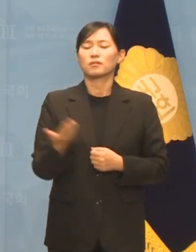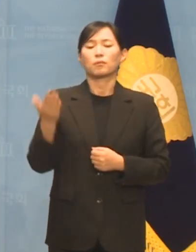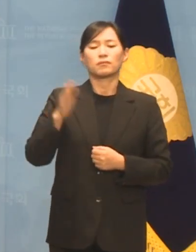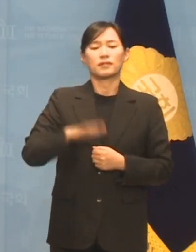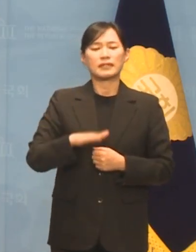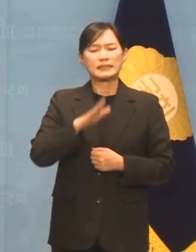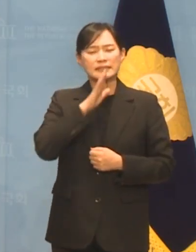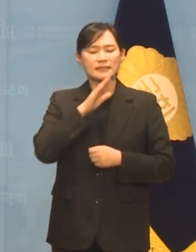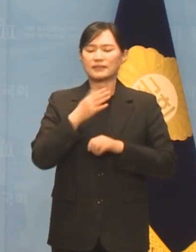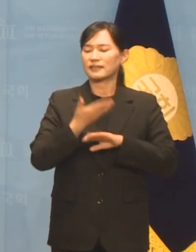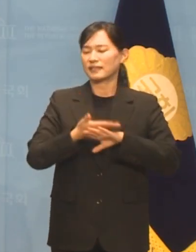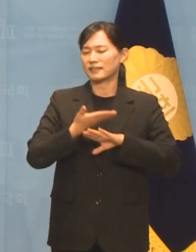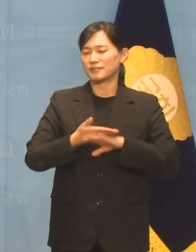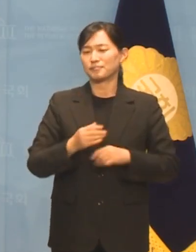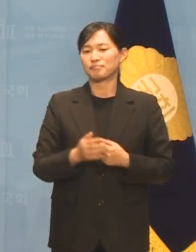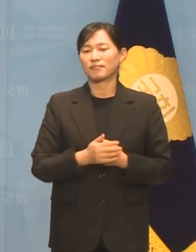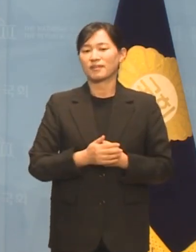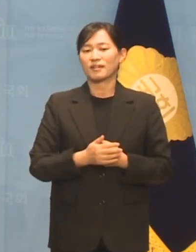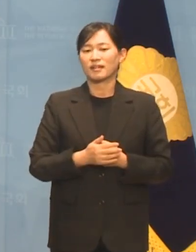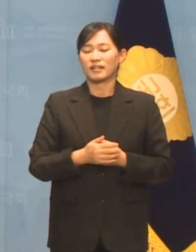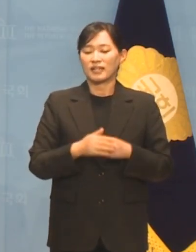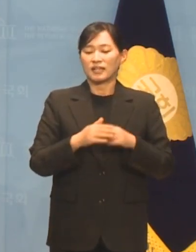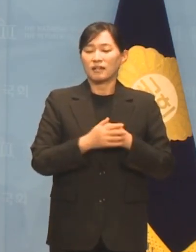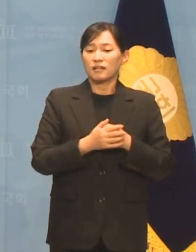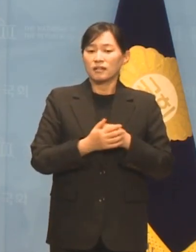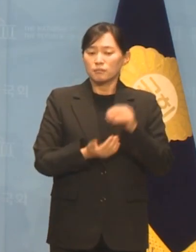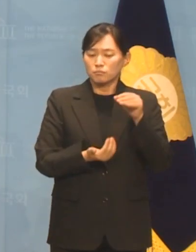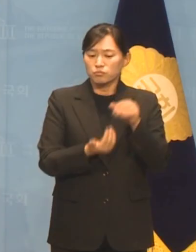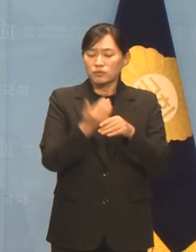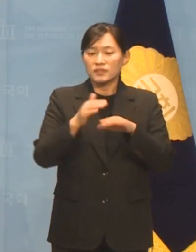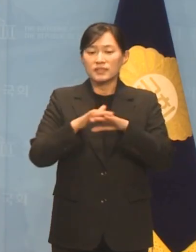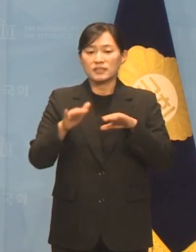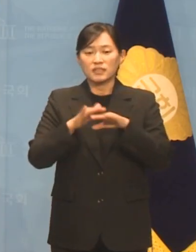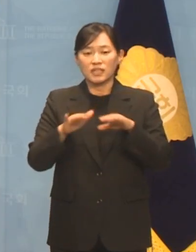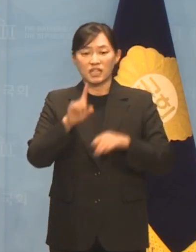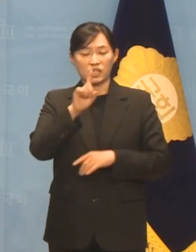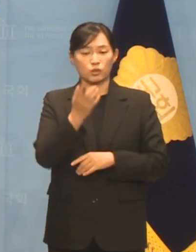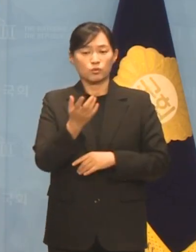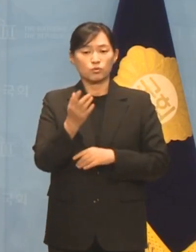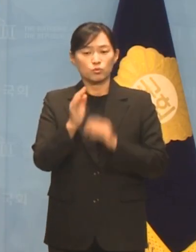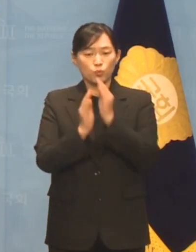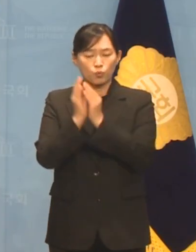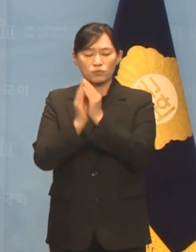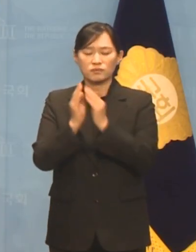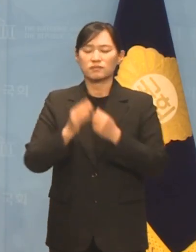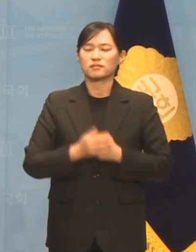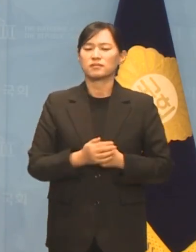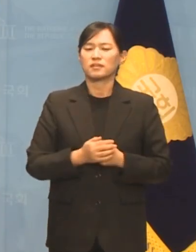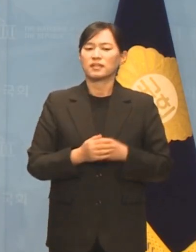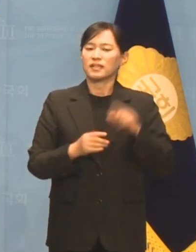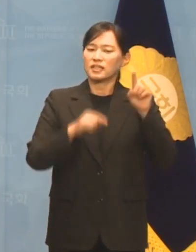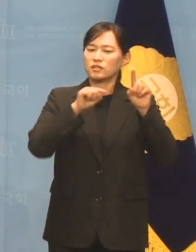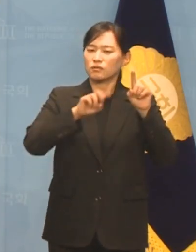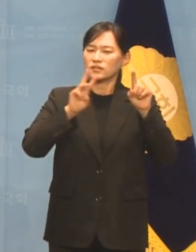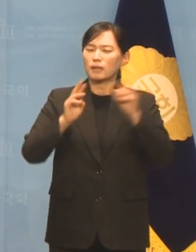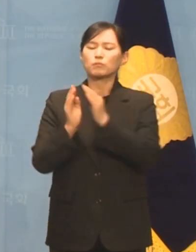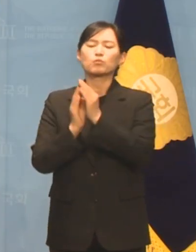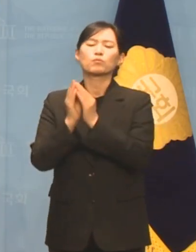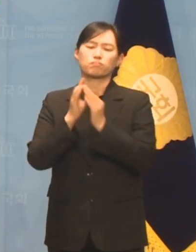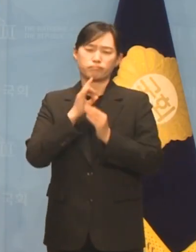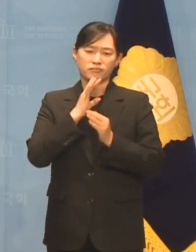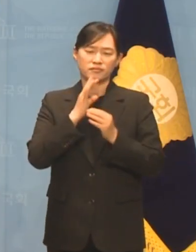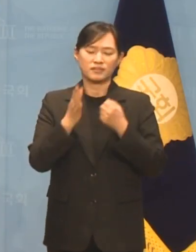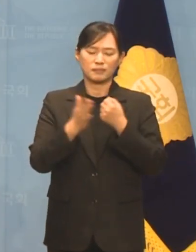이는 사실과 다릅니다. 재해대책 예비비 1조 원의 경우 2023년 예비비 사용이 1.3조 원에